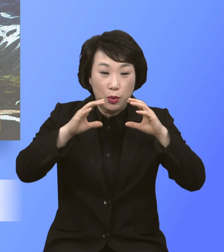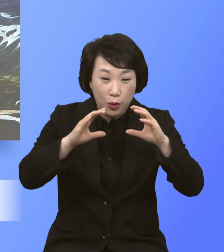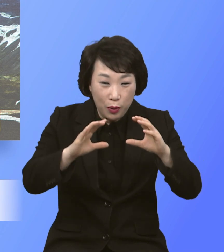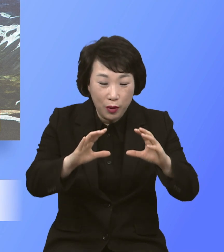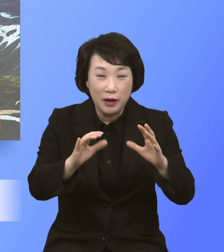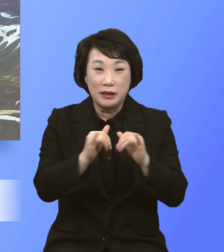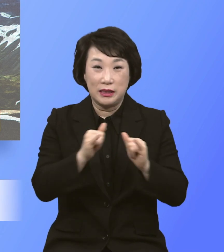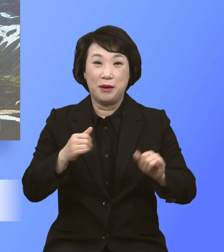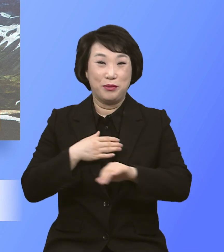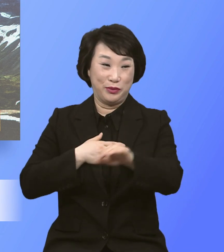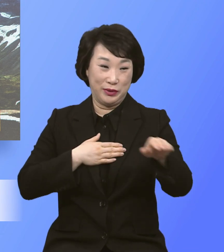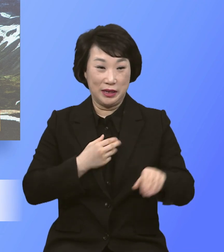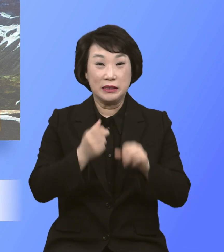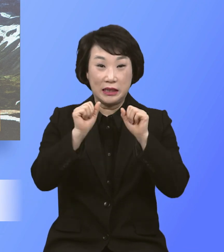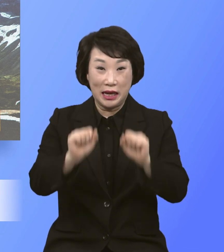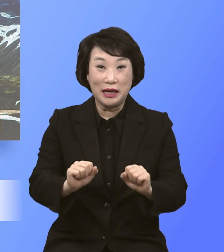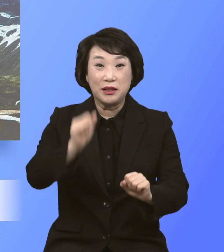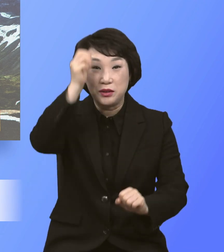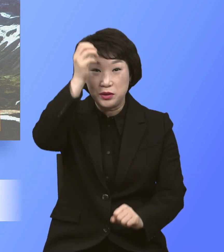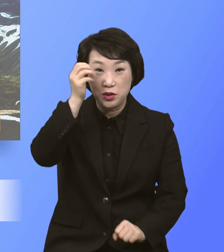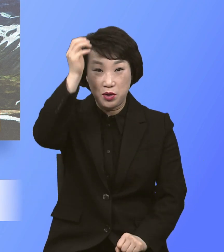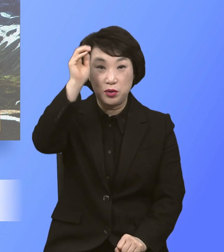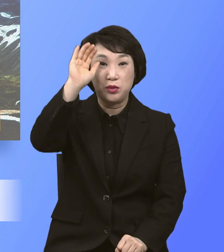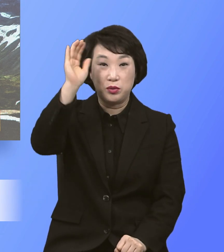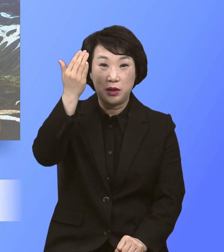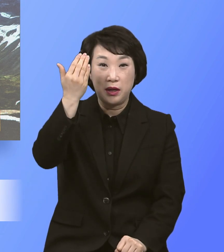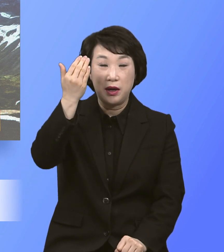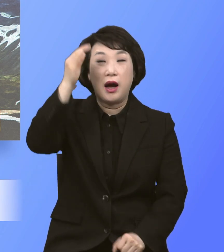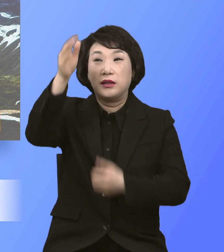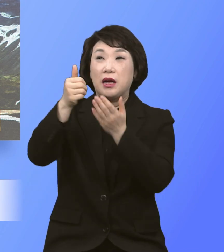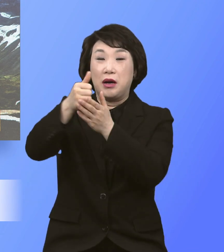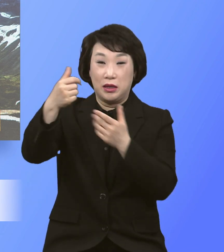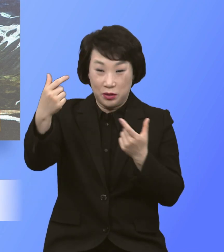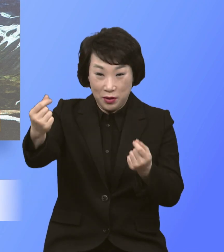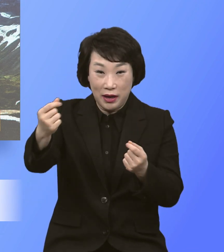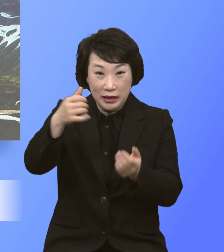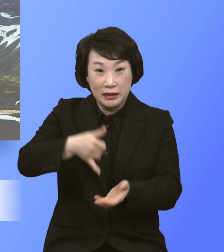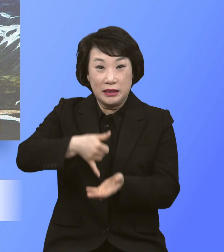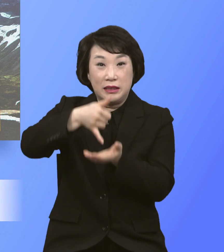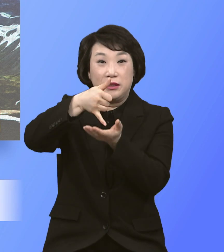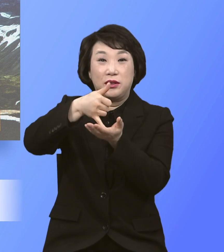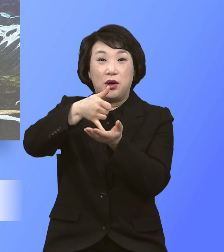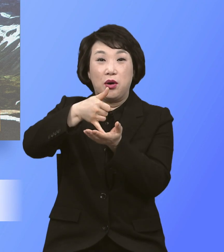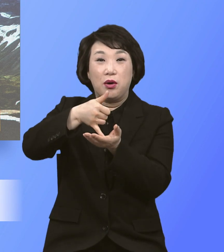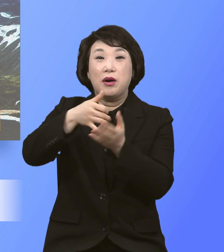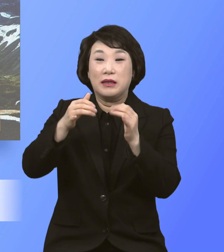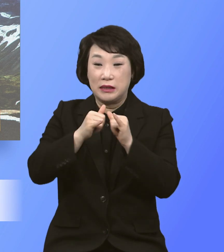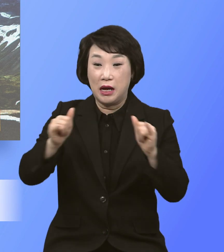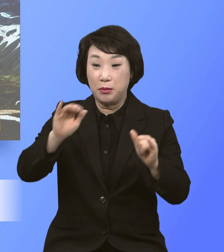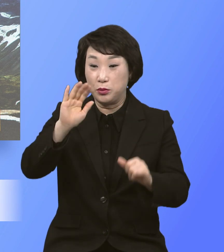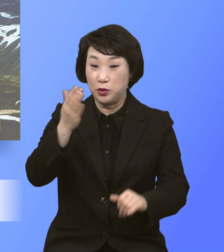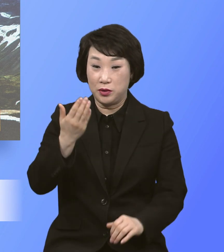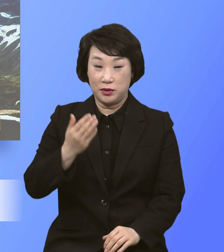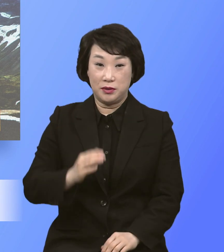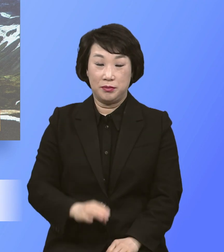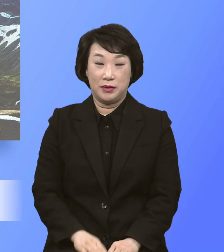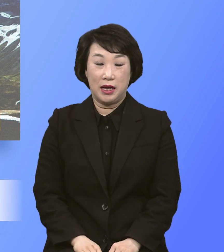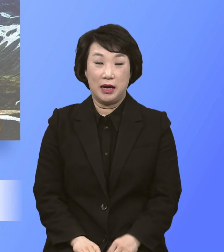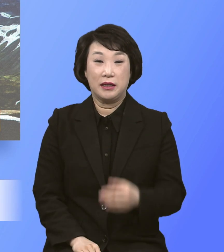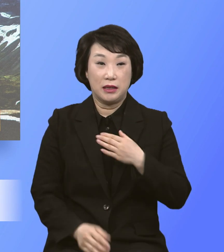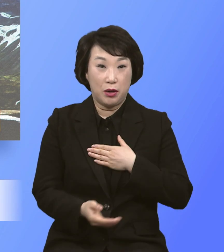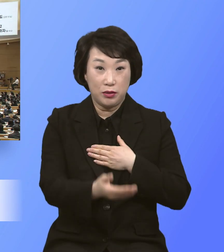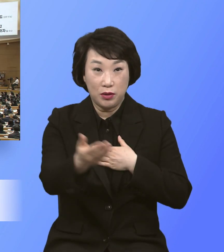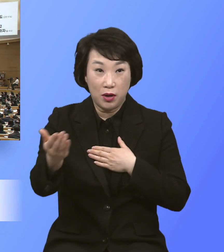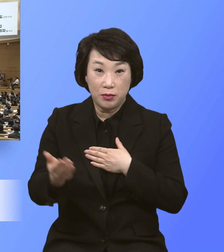불어넣으니 생명이 된지라. 하나님과 같은 인격적인 존재가 되었다. 그래서